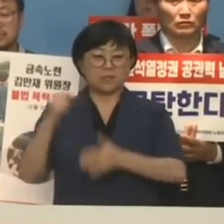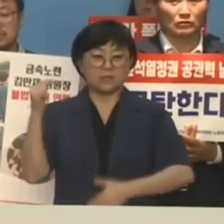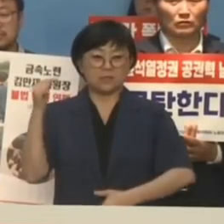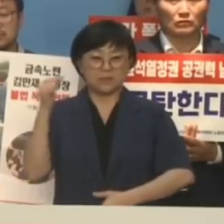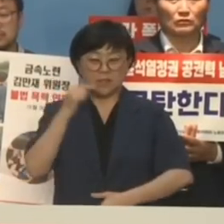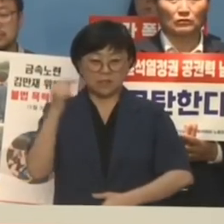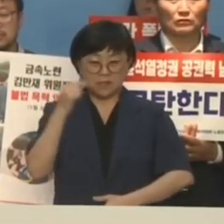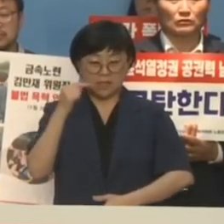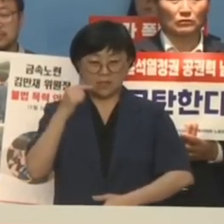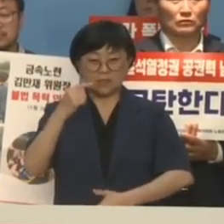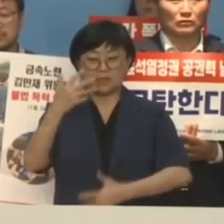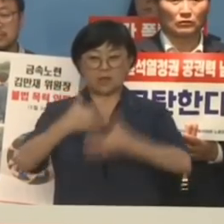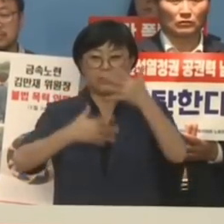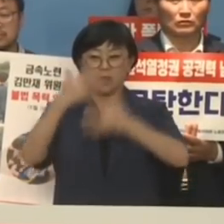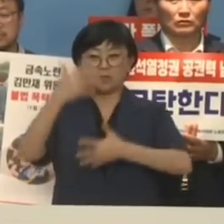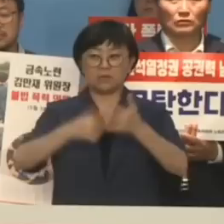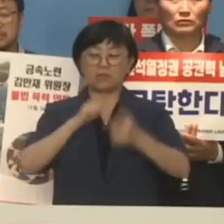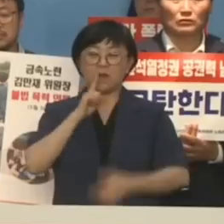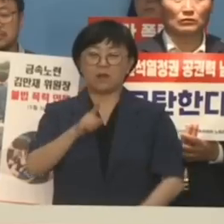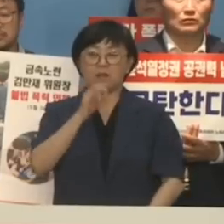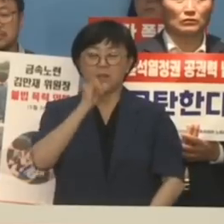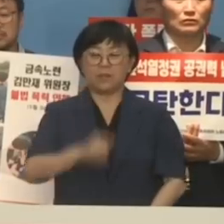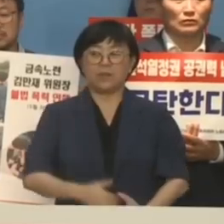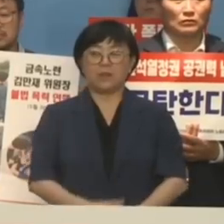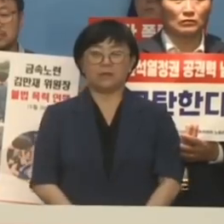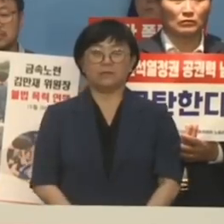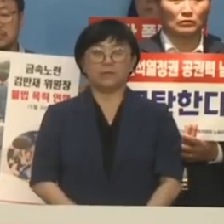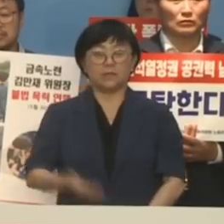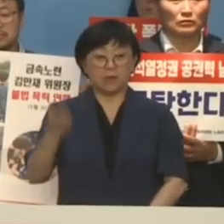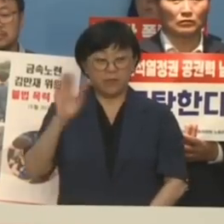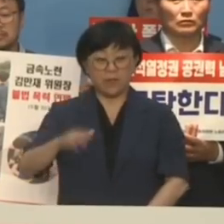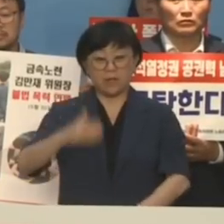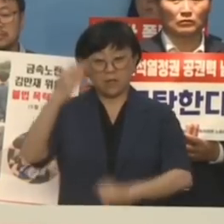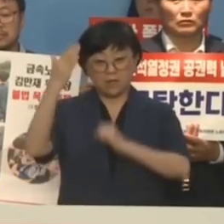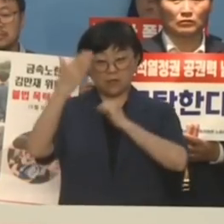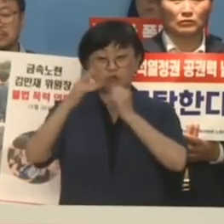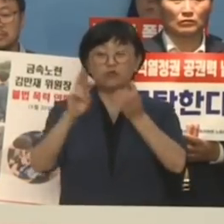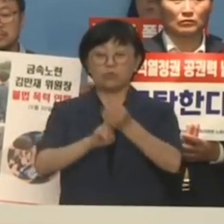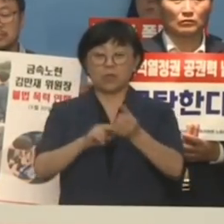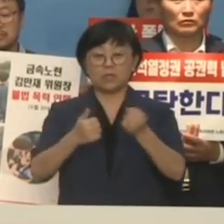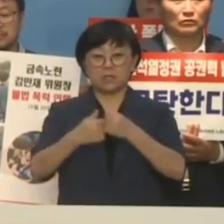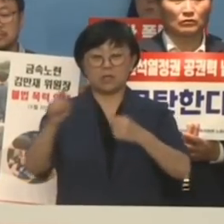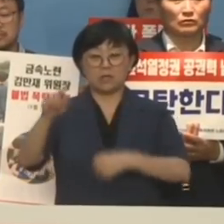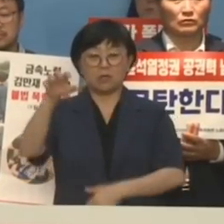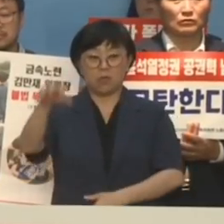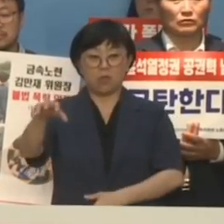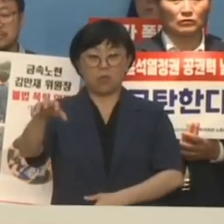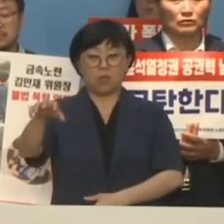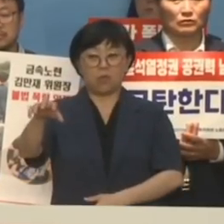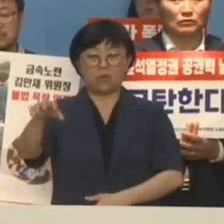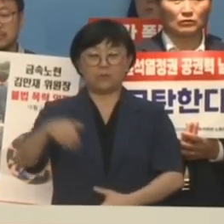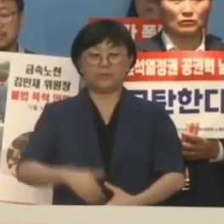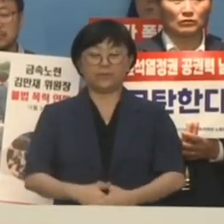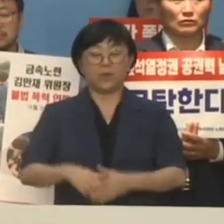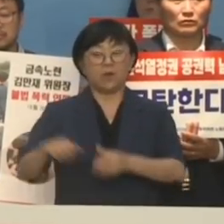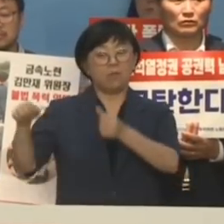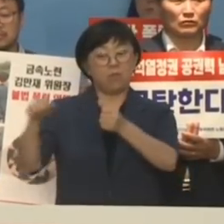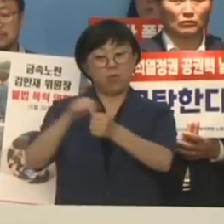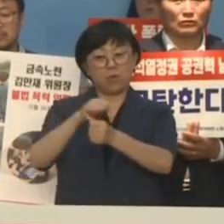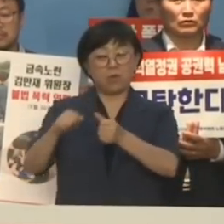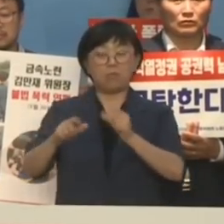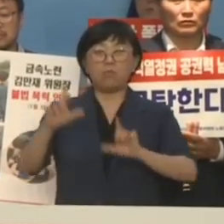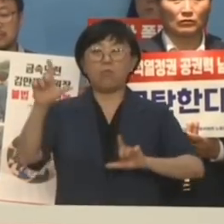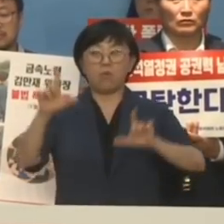잔인한 장면이라며 자동으로 가렸습니다. 그러나 그 가려진 사진은 광양에서 벌어진 폭력